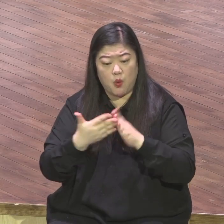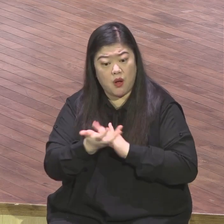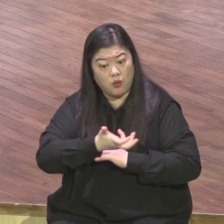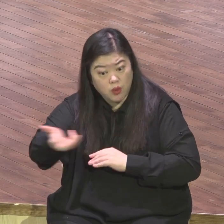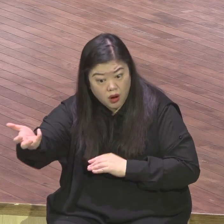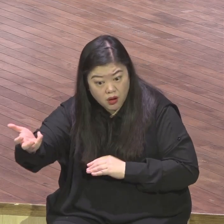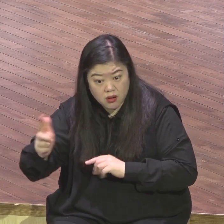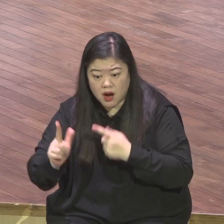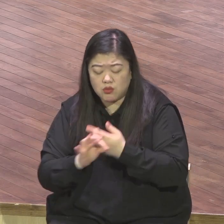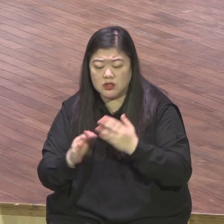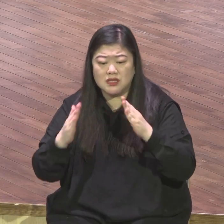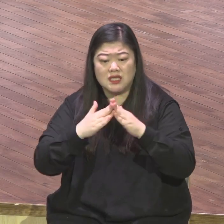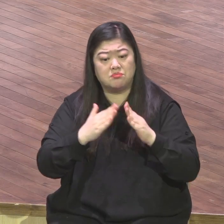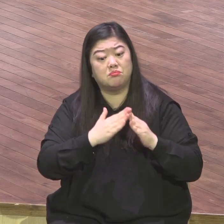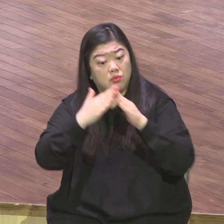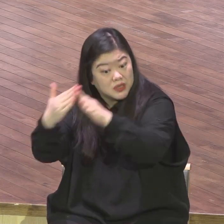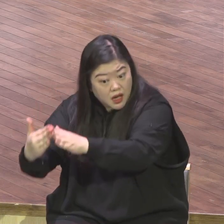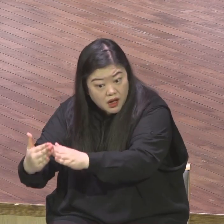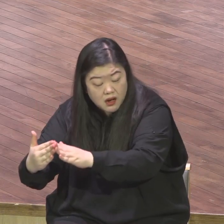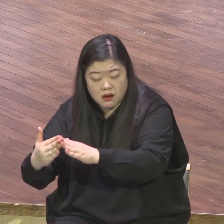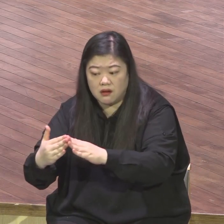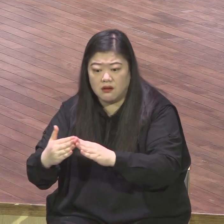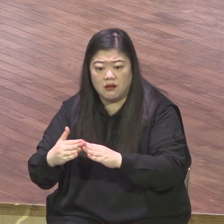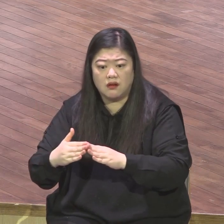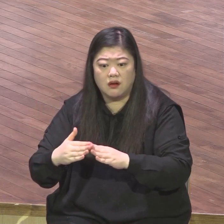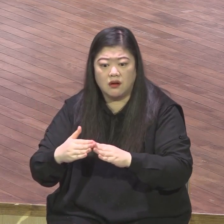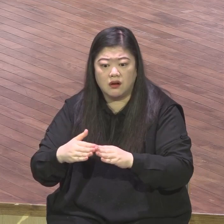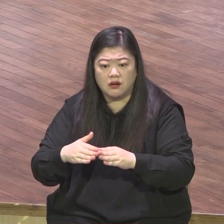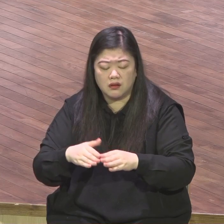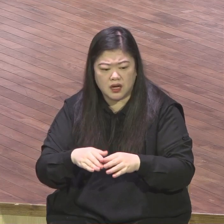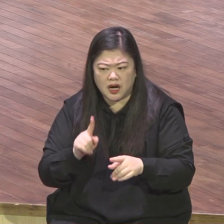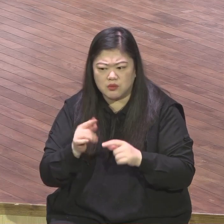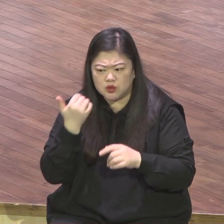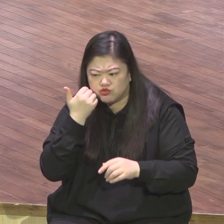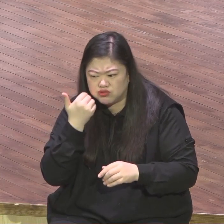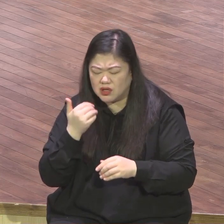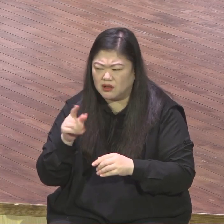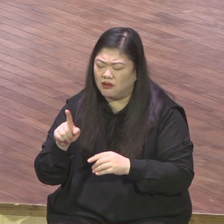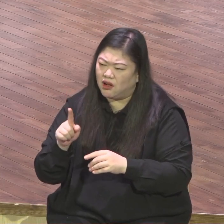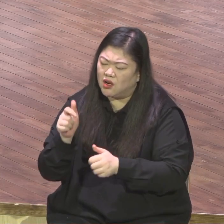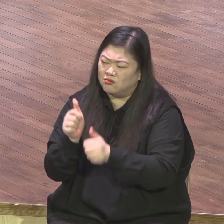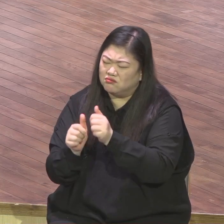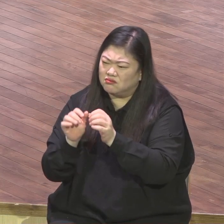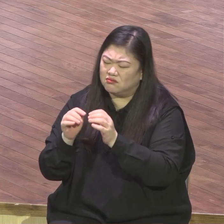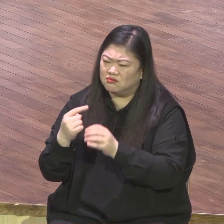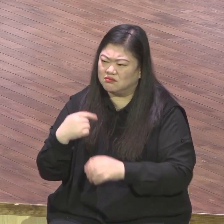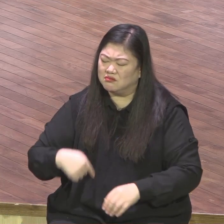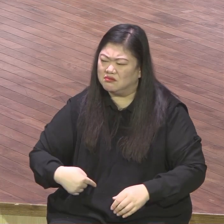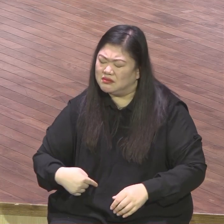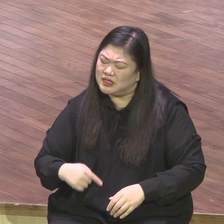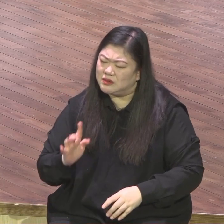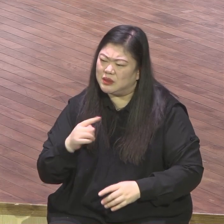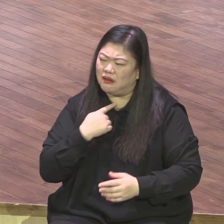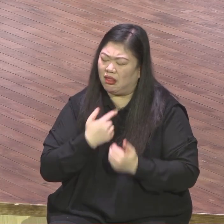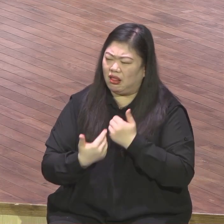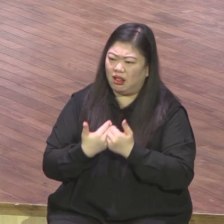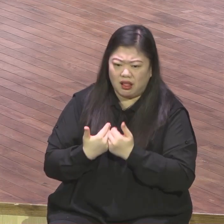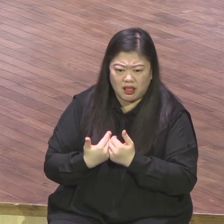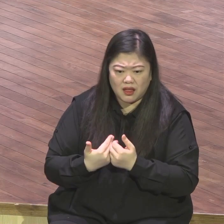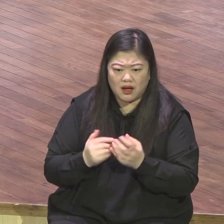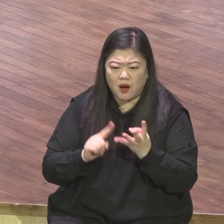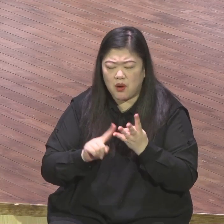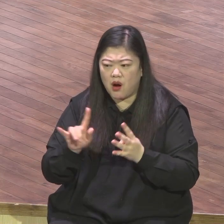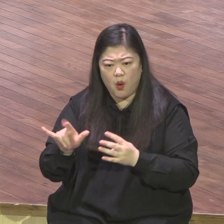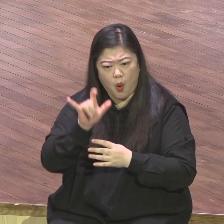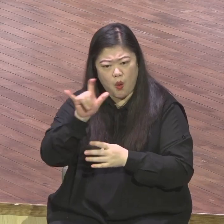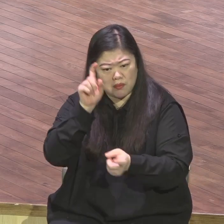건지 너무 거리가 먼 원거리인지 뭐 갈등 시험 들은 것인지 핍박 집안이 핍박해서 또는 코로나 염려